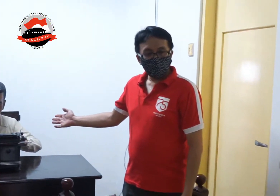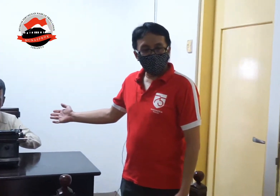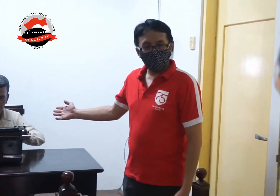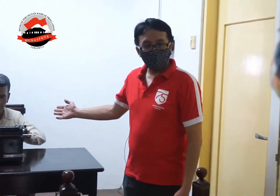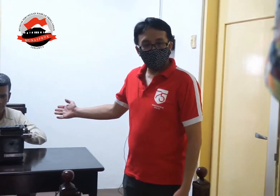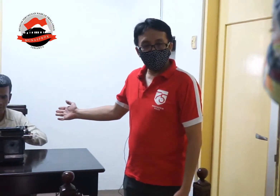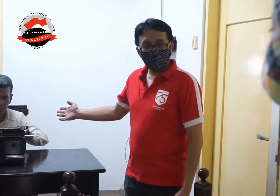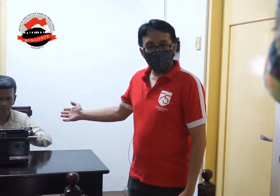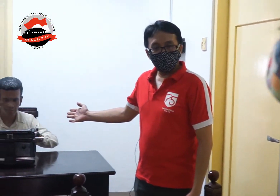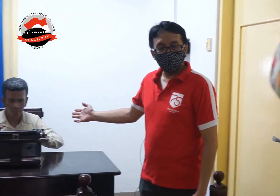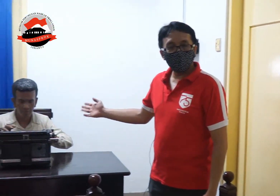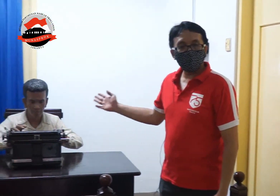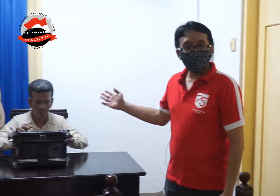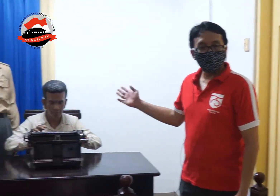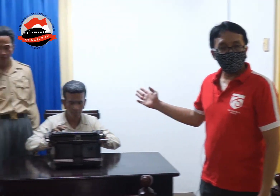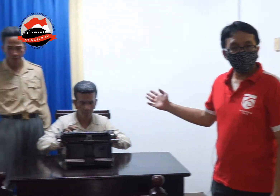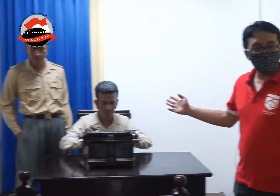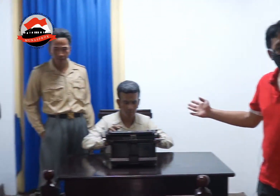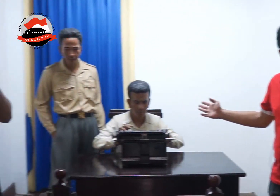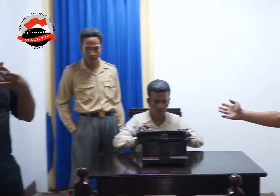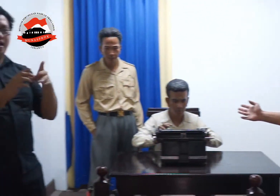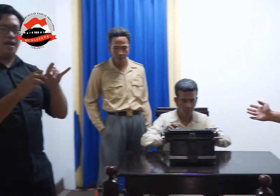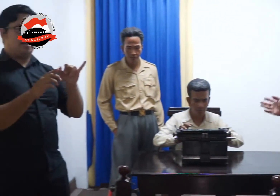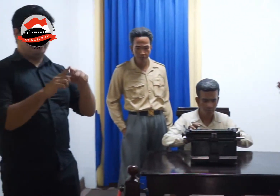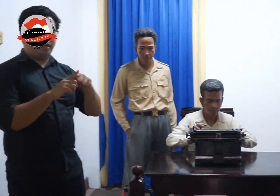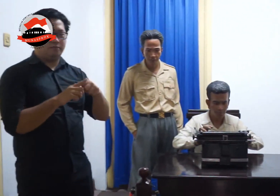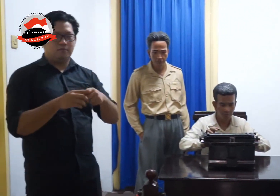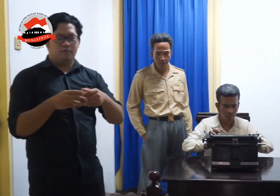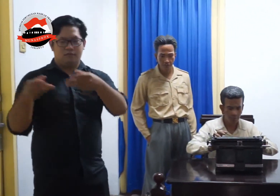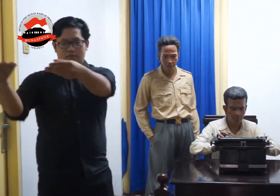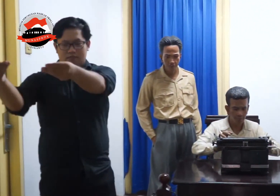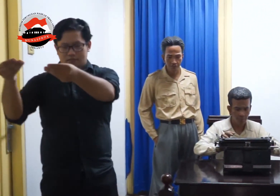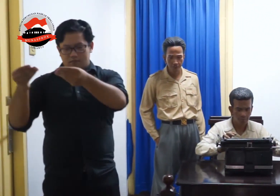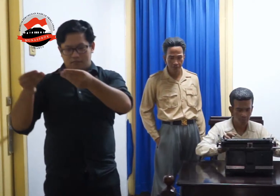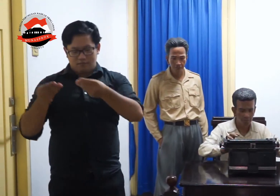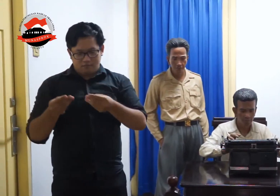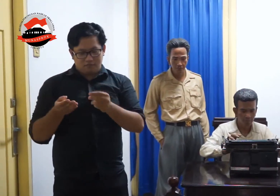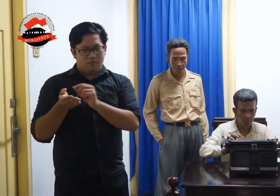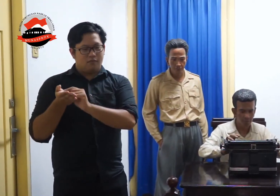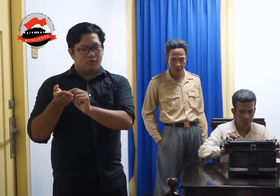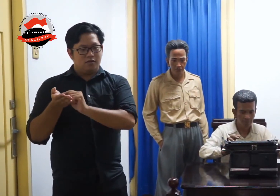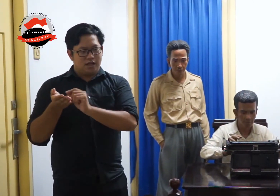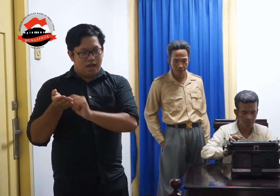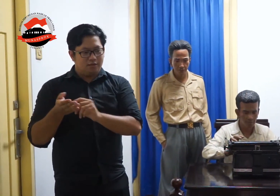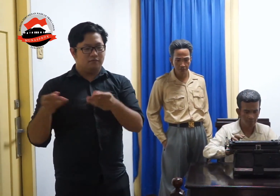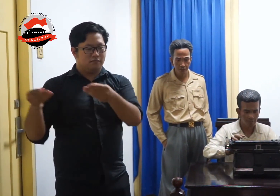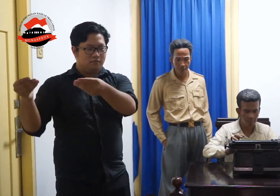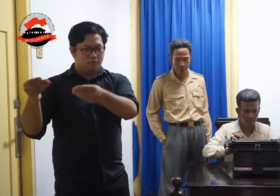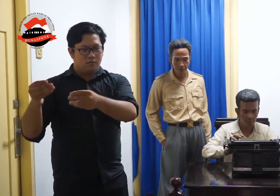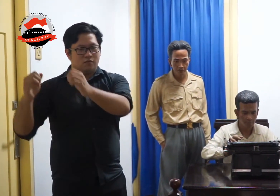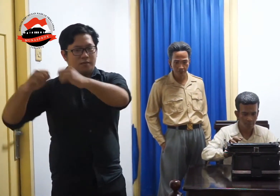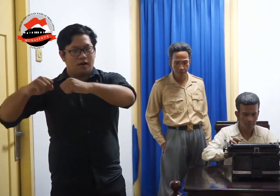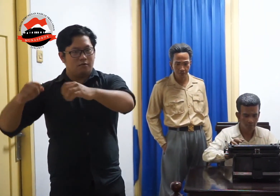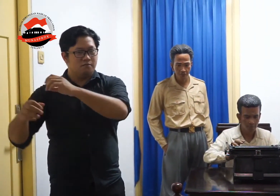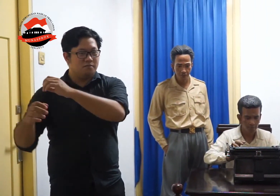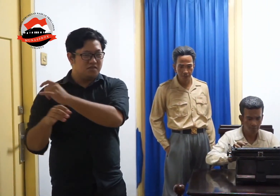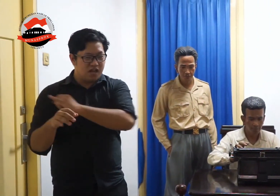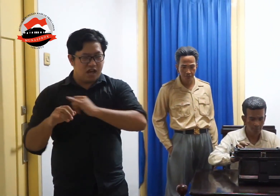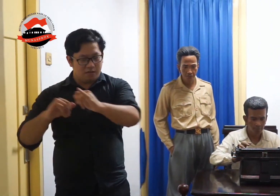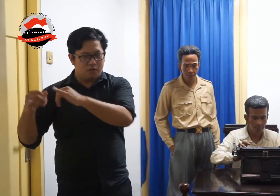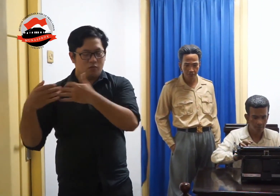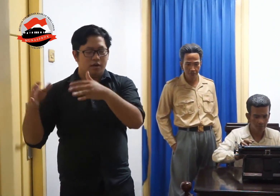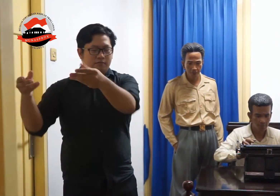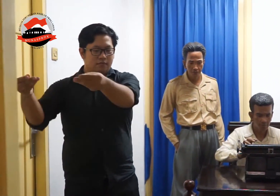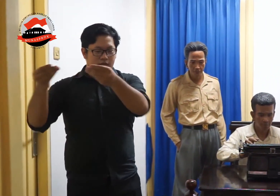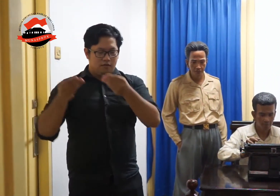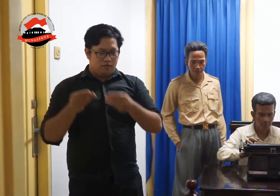Kemudian Sayuti Melik mengetik apa yang tadi sudah dituliskan dan sudah disepakati bersama. Sayuti